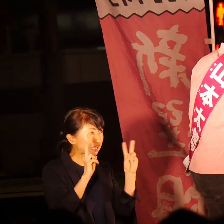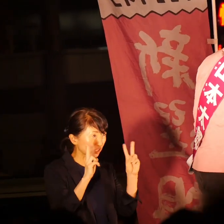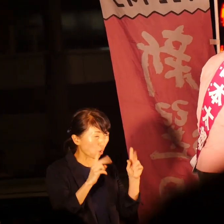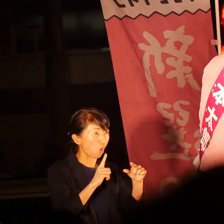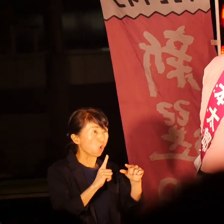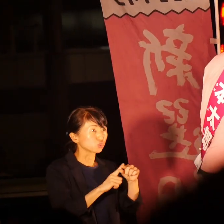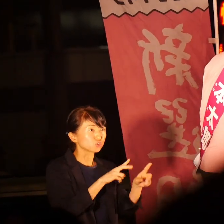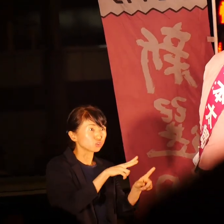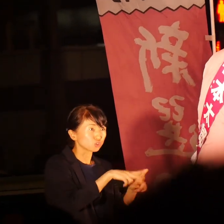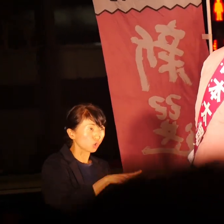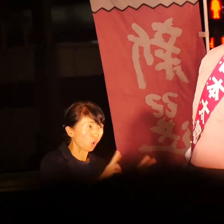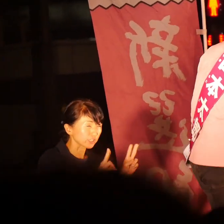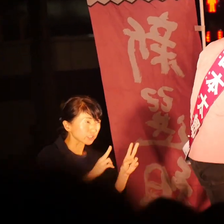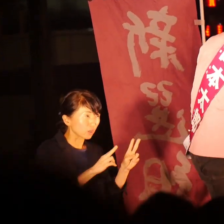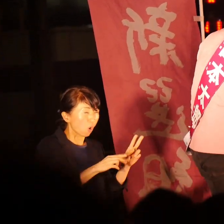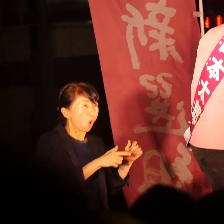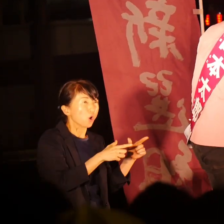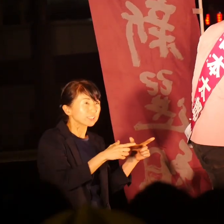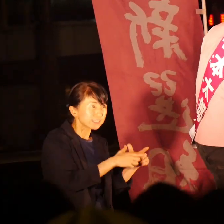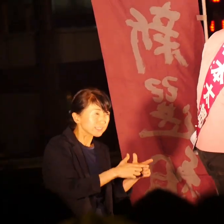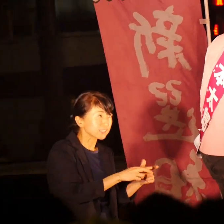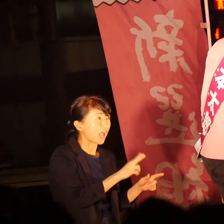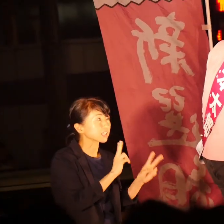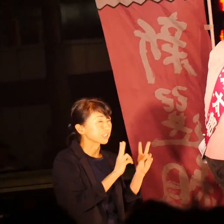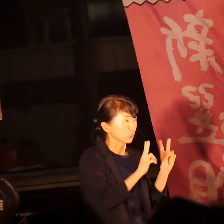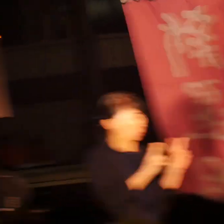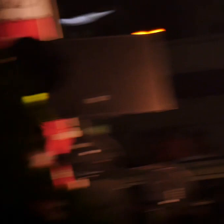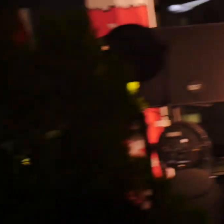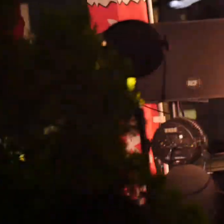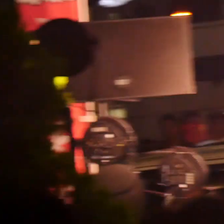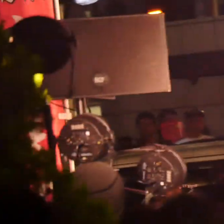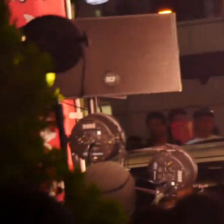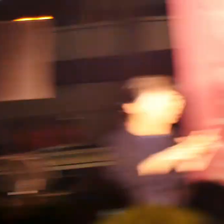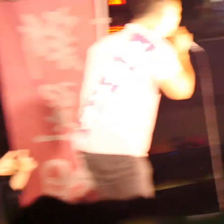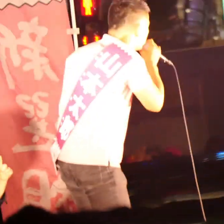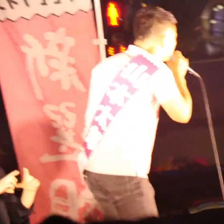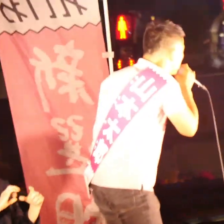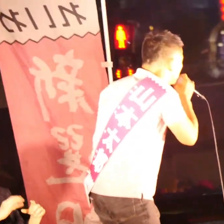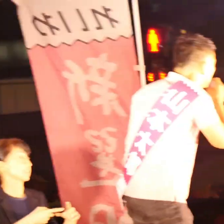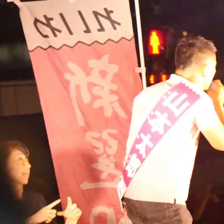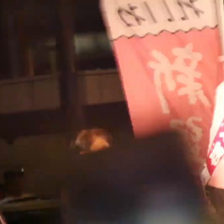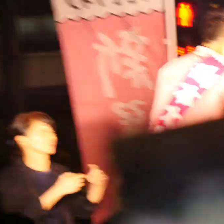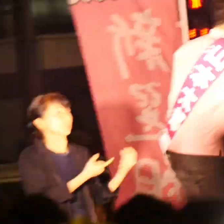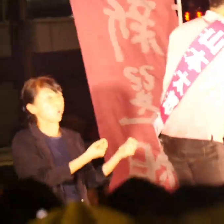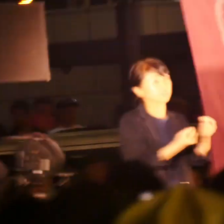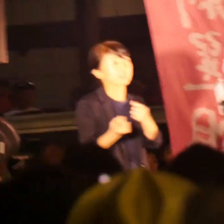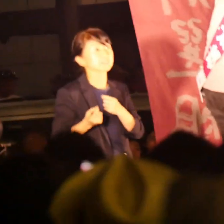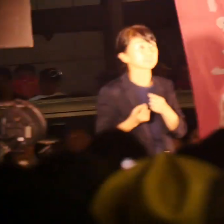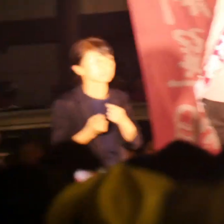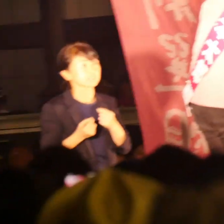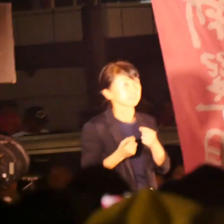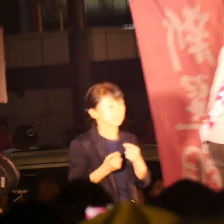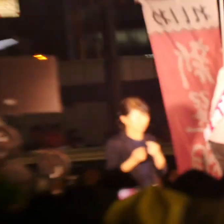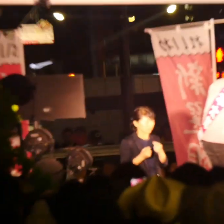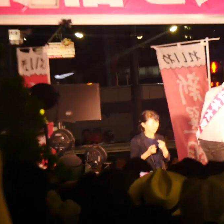中小企業、零細企業、これ税率同じです、フラット。